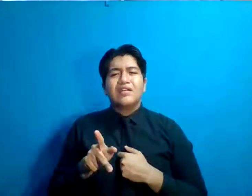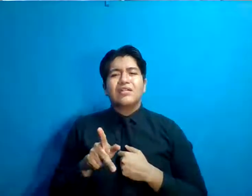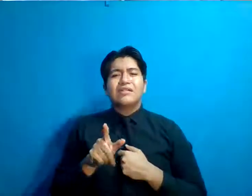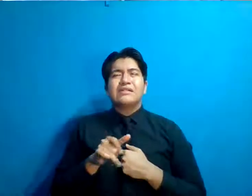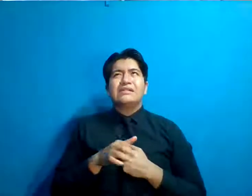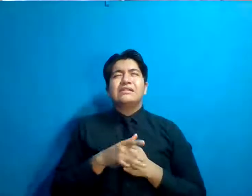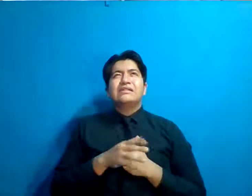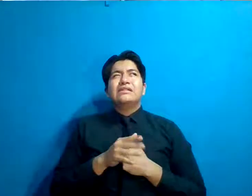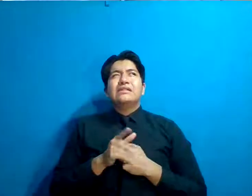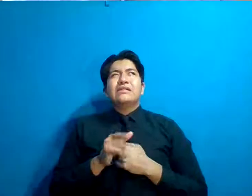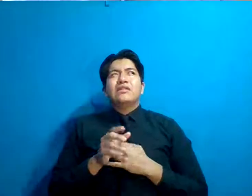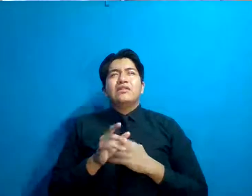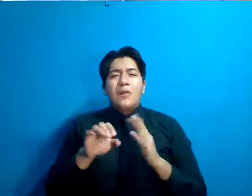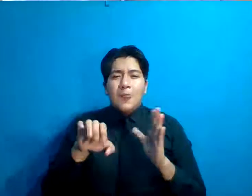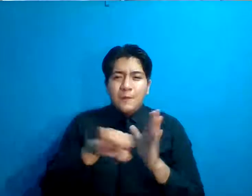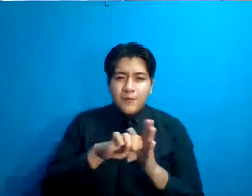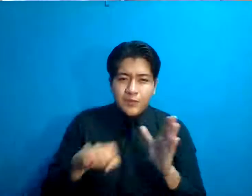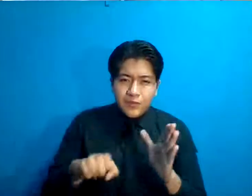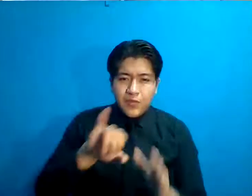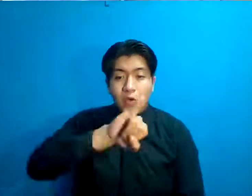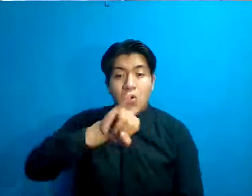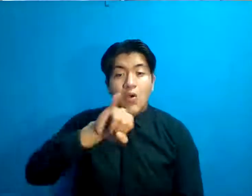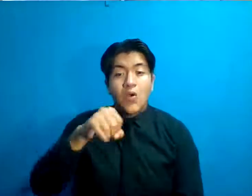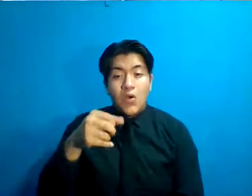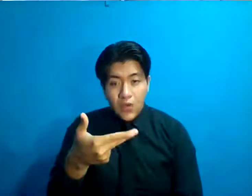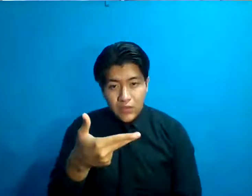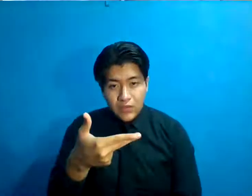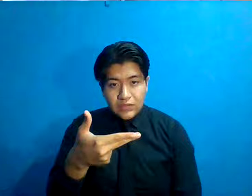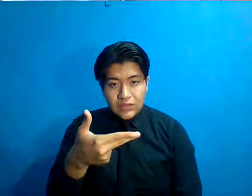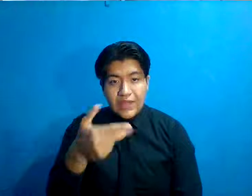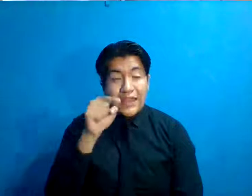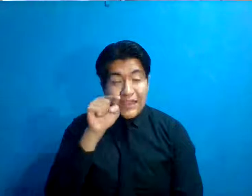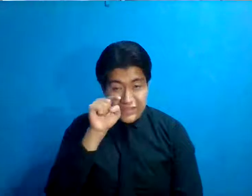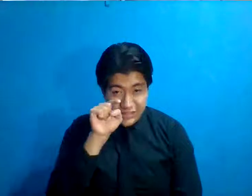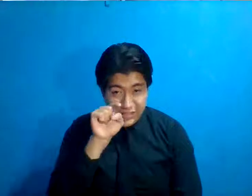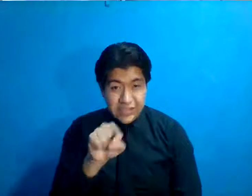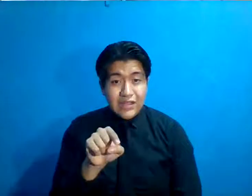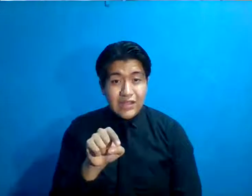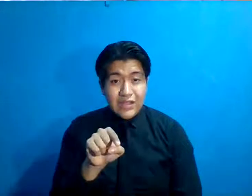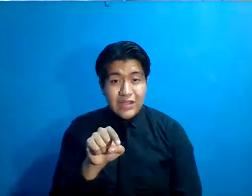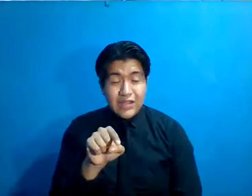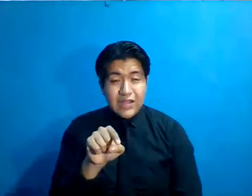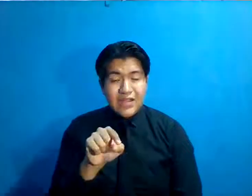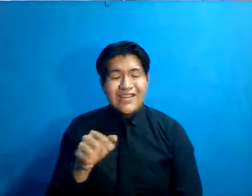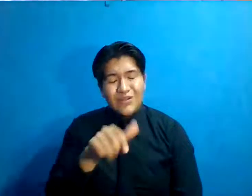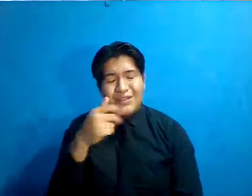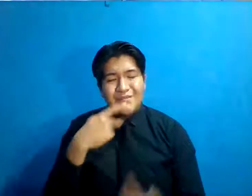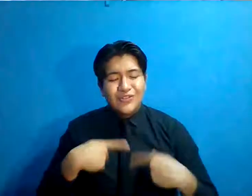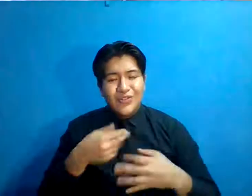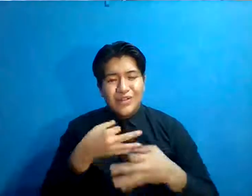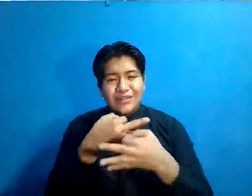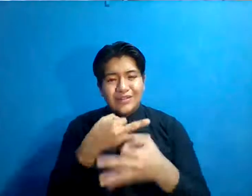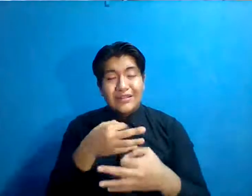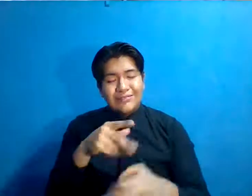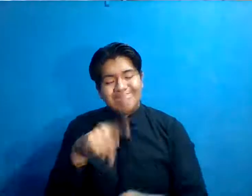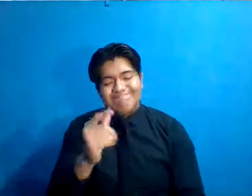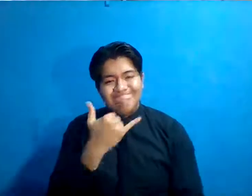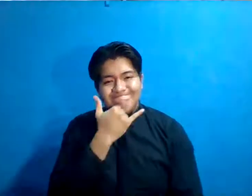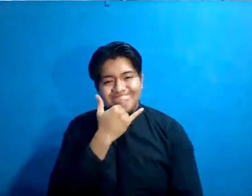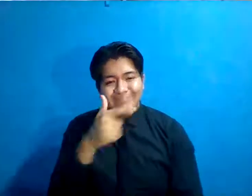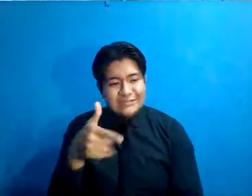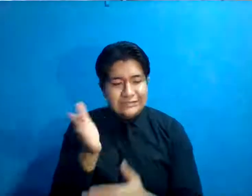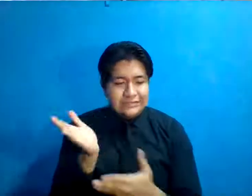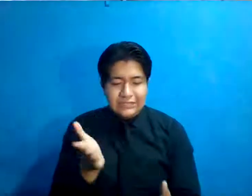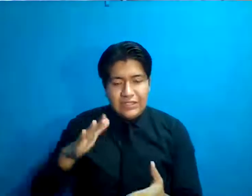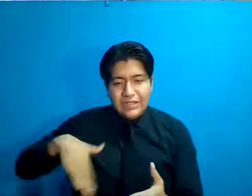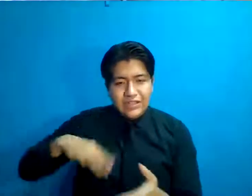bueno, por ejemplo, José Héctor es un instructor, el otro ponente, pero ya mencioné pues las causas por